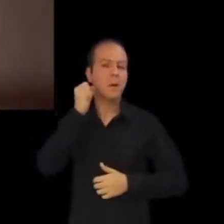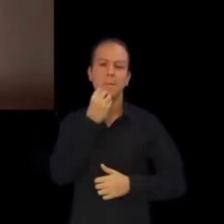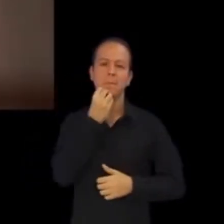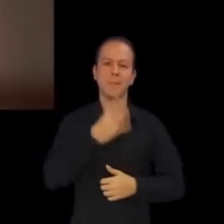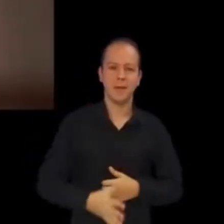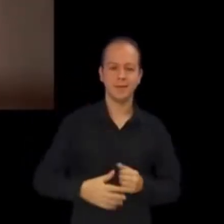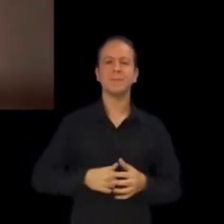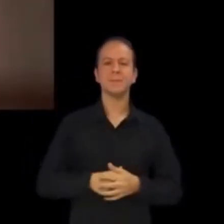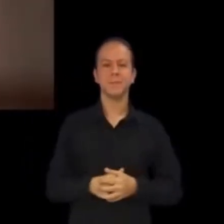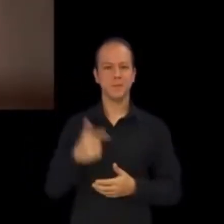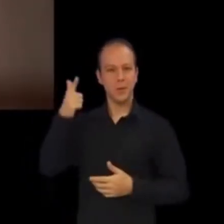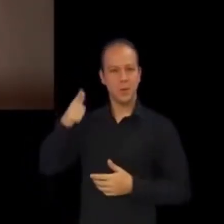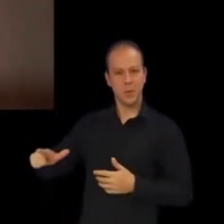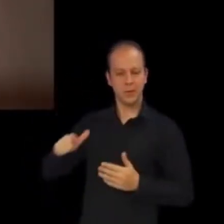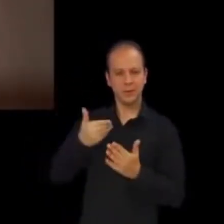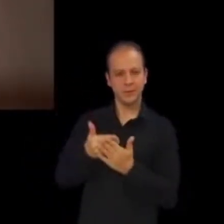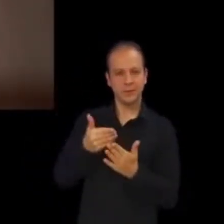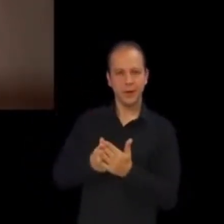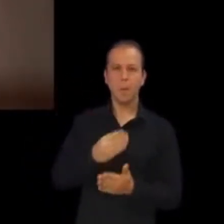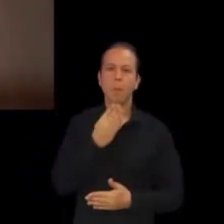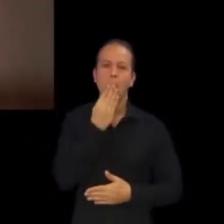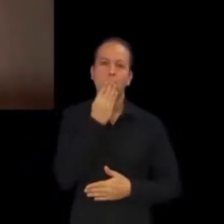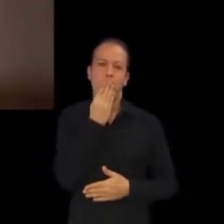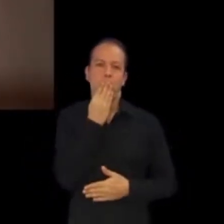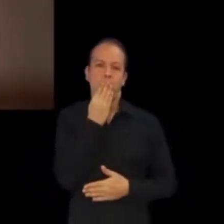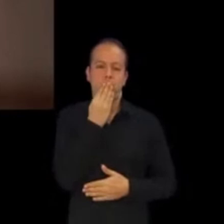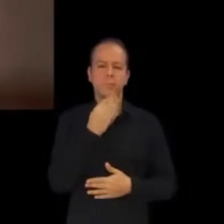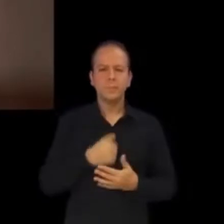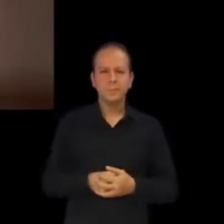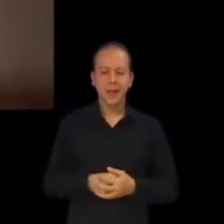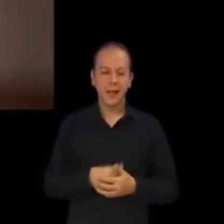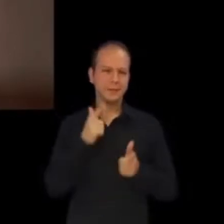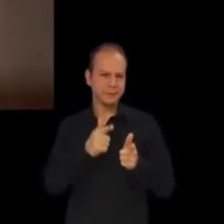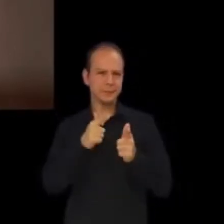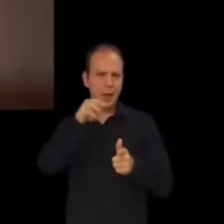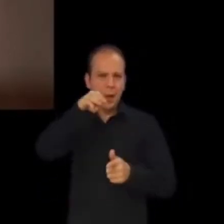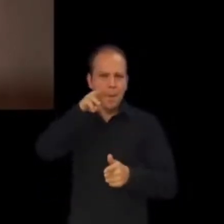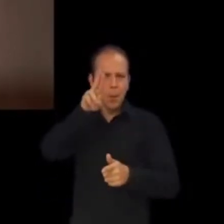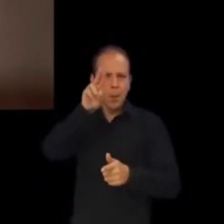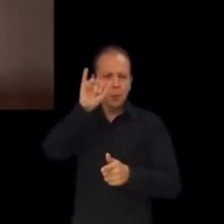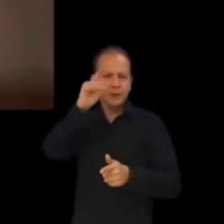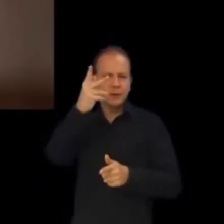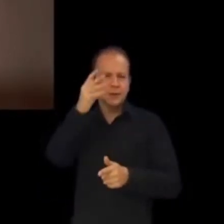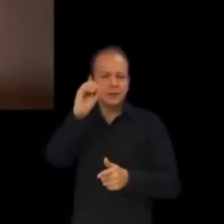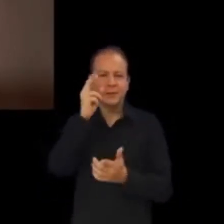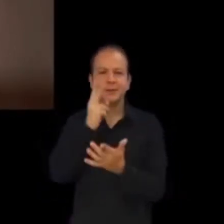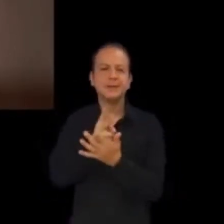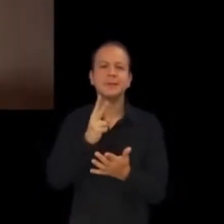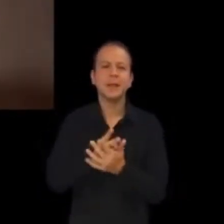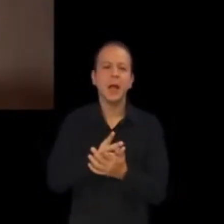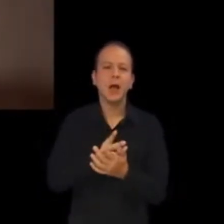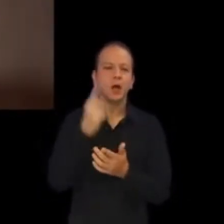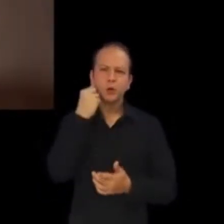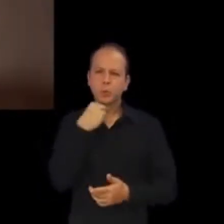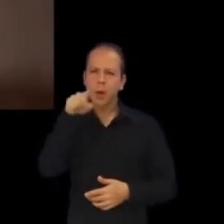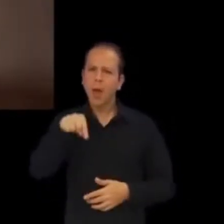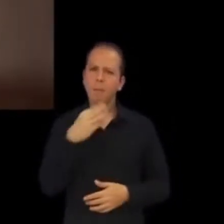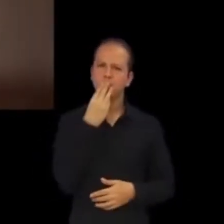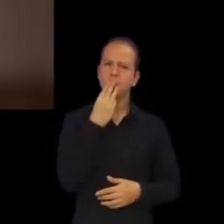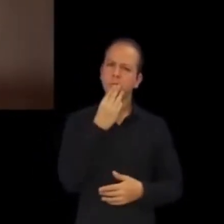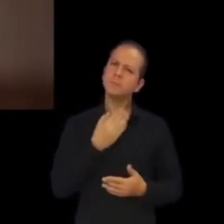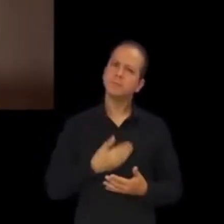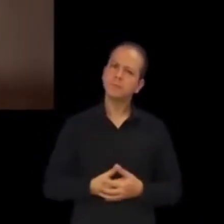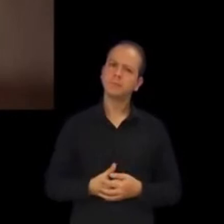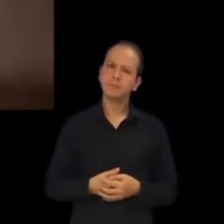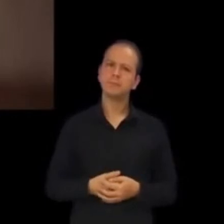sonoro. Daí depois eu tive mais um que estudou comigo também, que era o mudinho. Thomas Harper. Daí eu achava era mais difícil. Todo surdo é